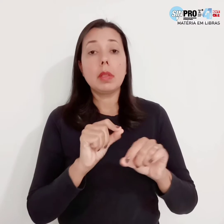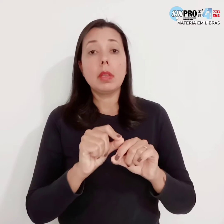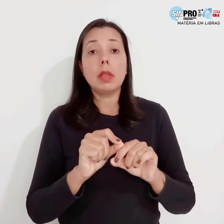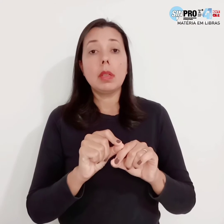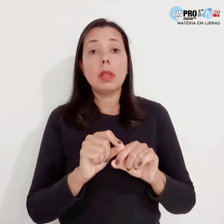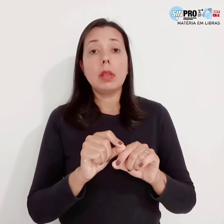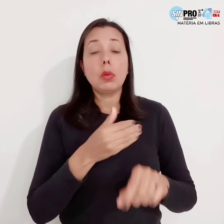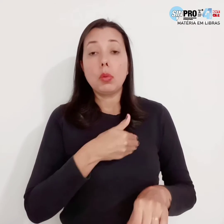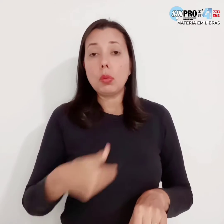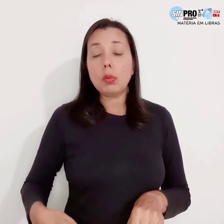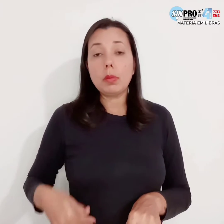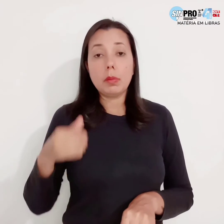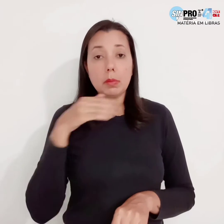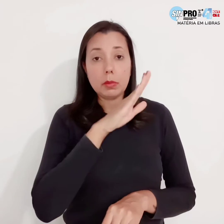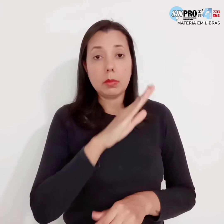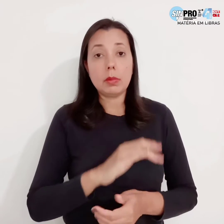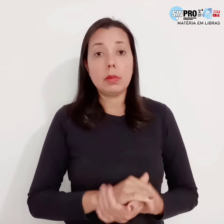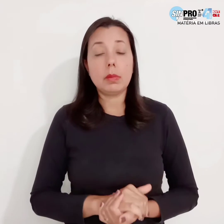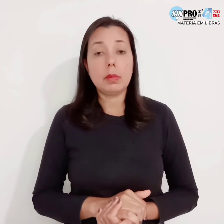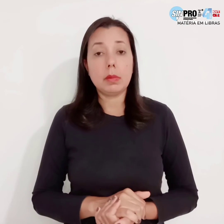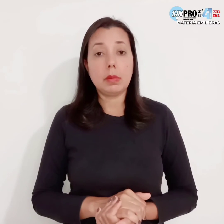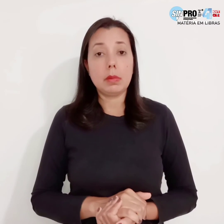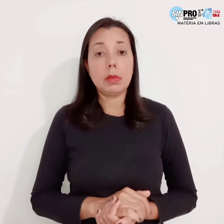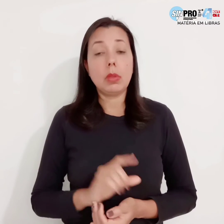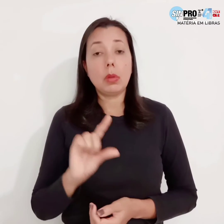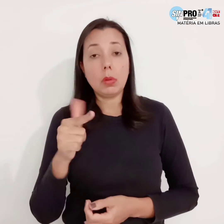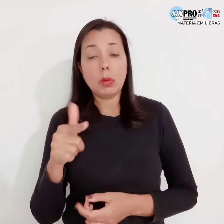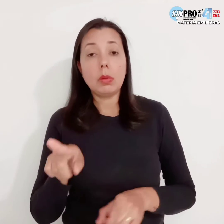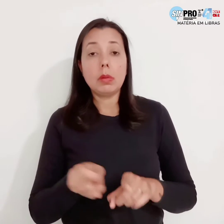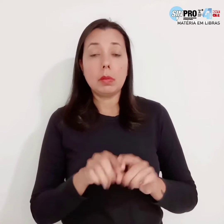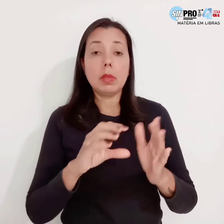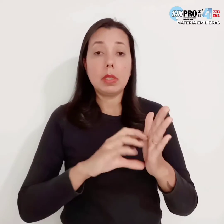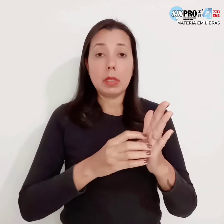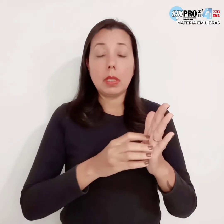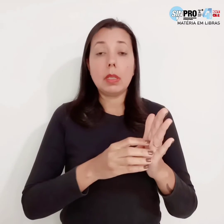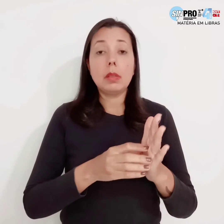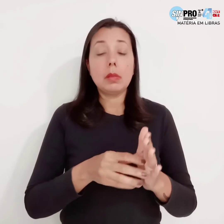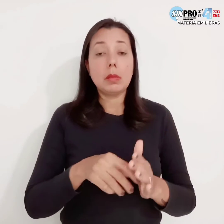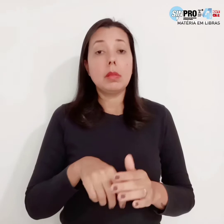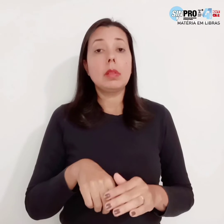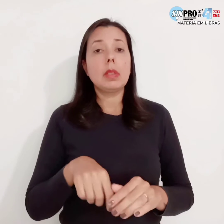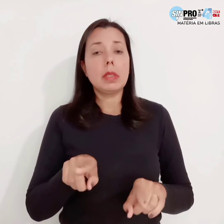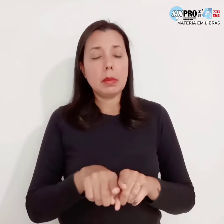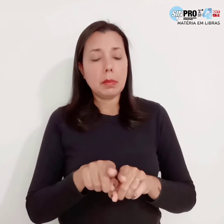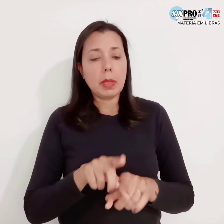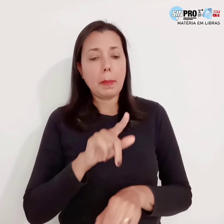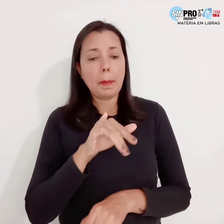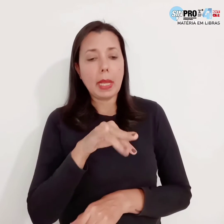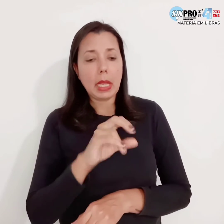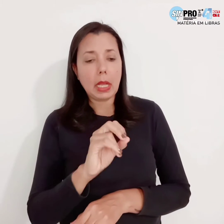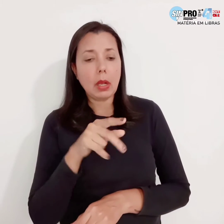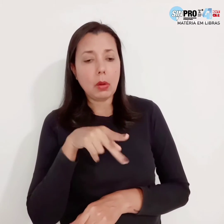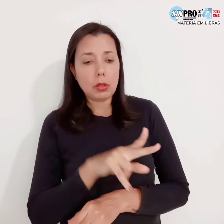desgoverno Bolsonaro. Outro dado levantado na PNAD contínua